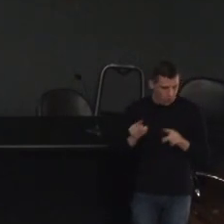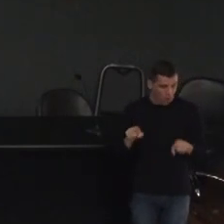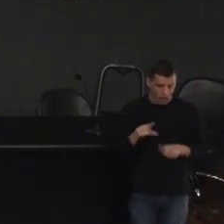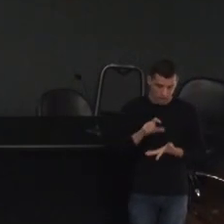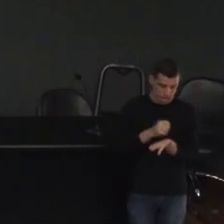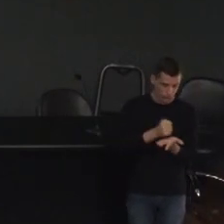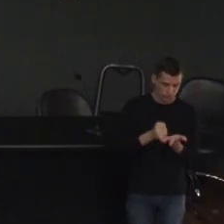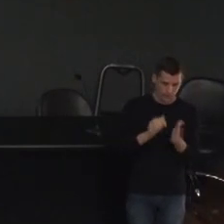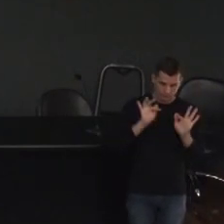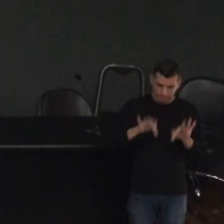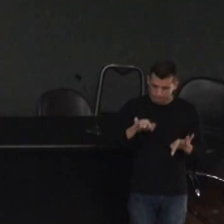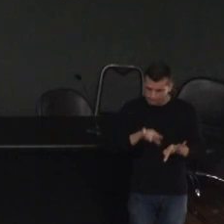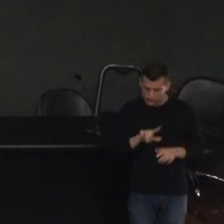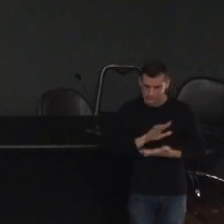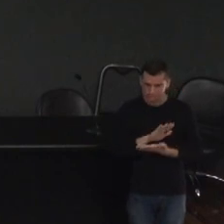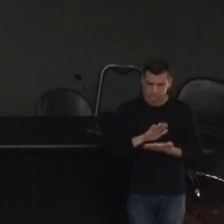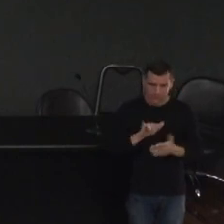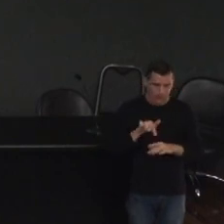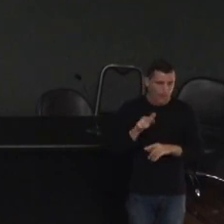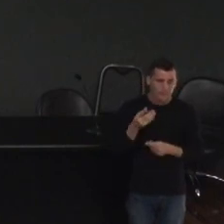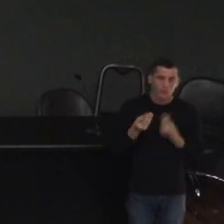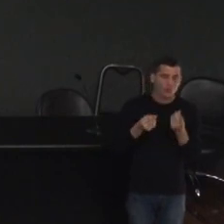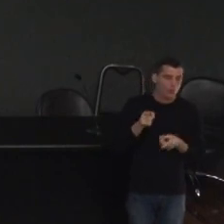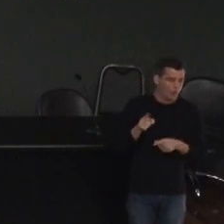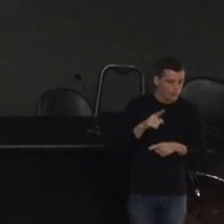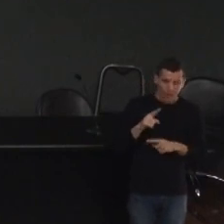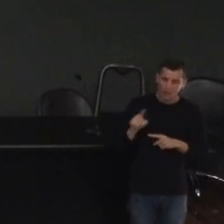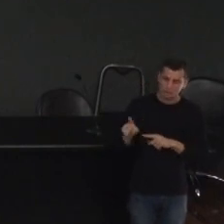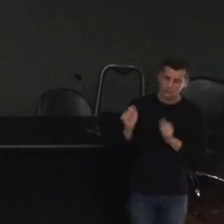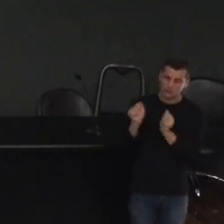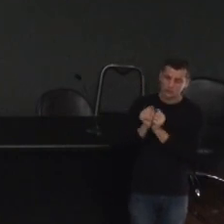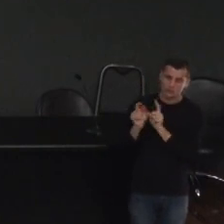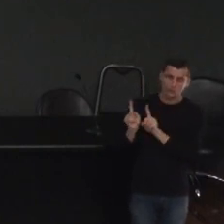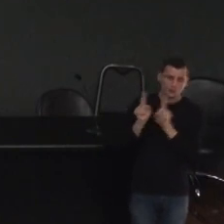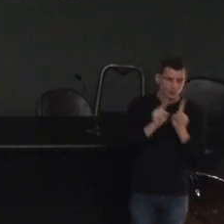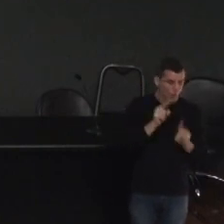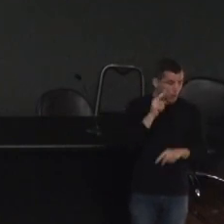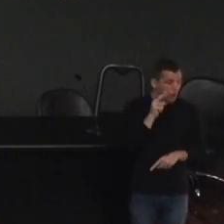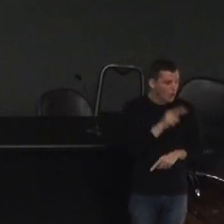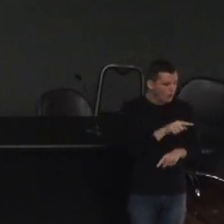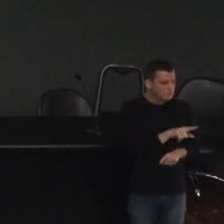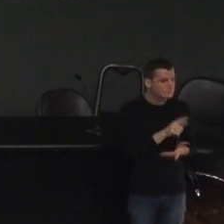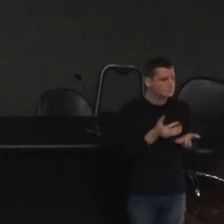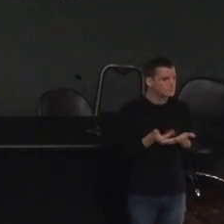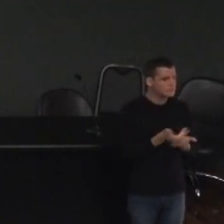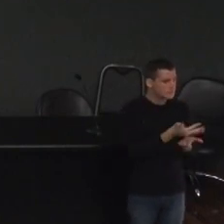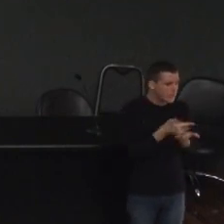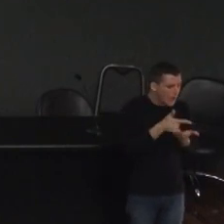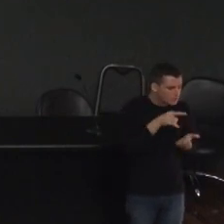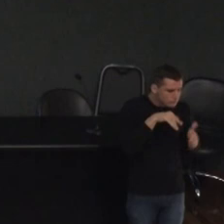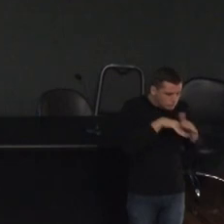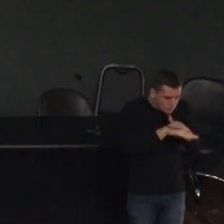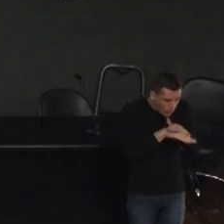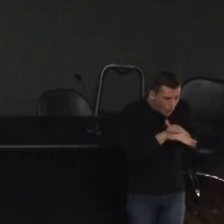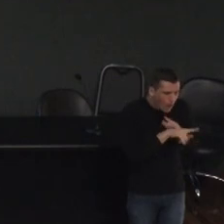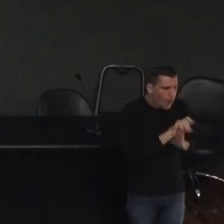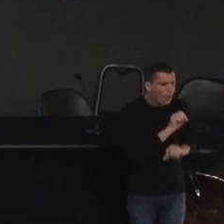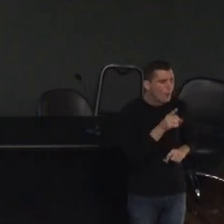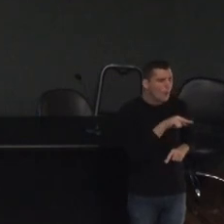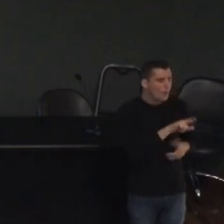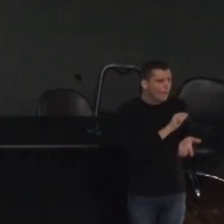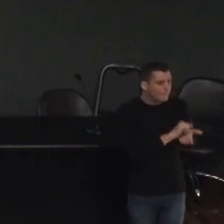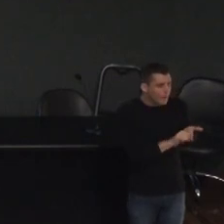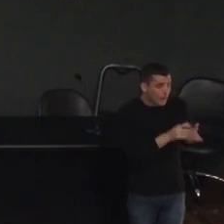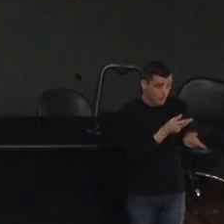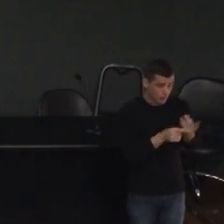eu quero vou levar aqui junto com fiscal para fiscalizar se vocês eliminaram Esse dado a minha T.I para ele checar esse dado foi eliminado